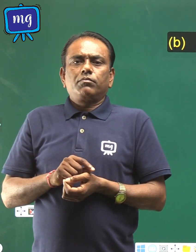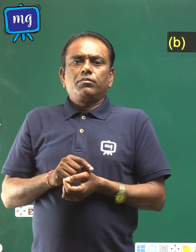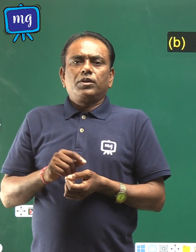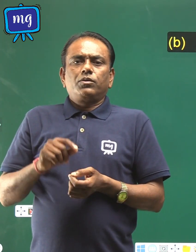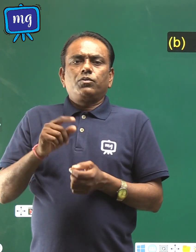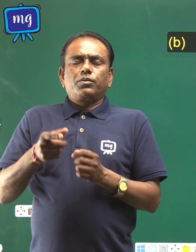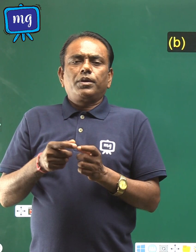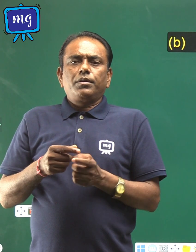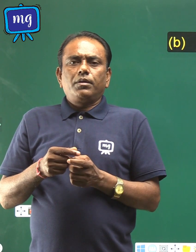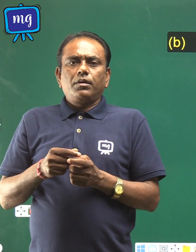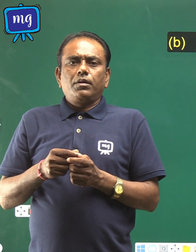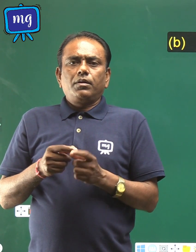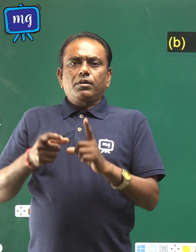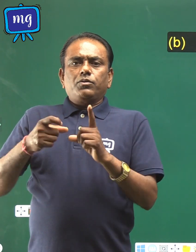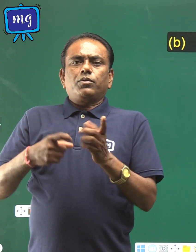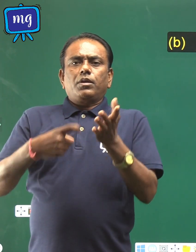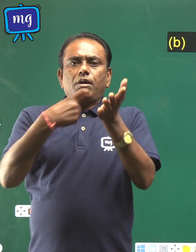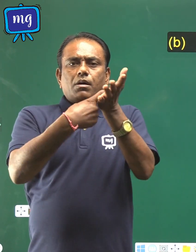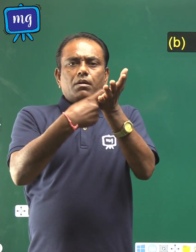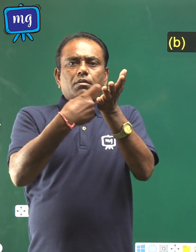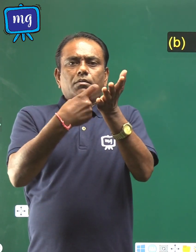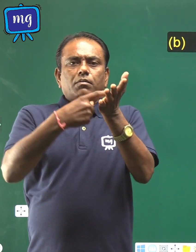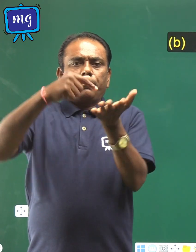जो कि आर बिंदु आया।